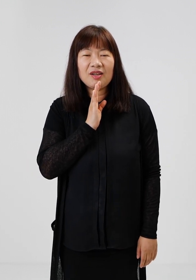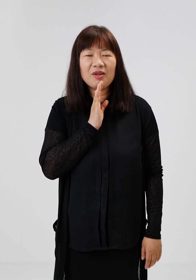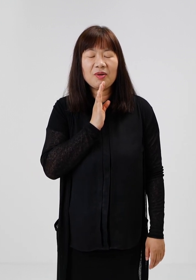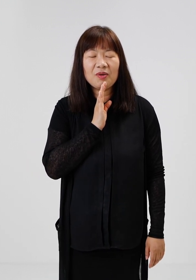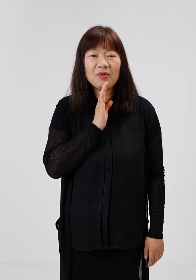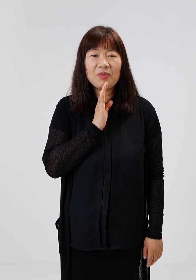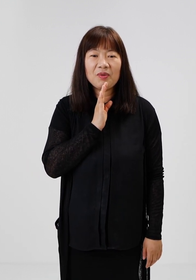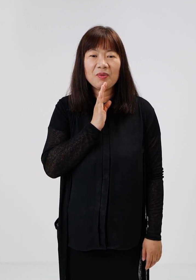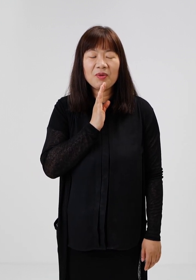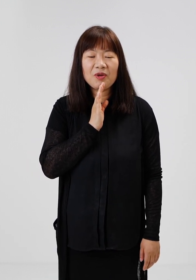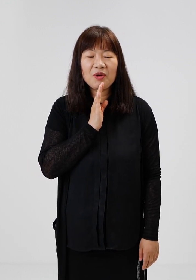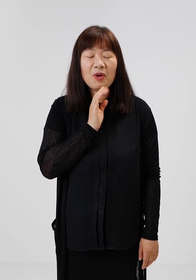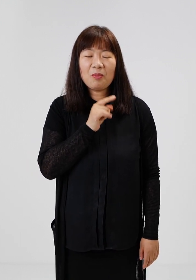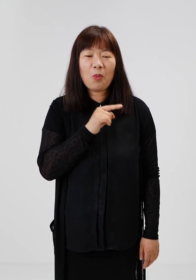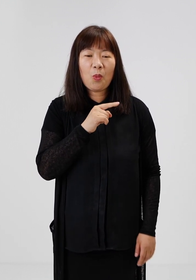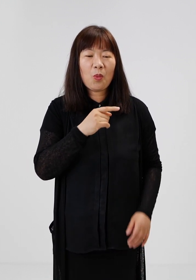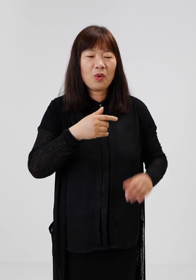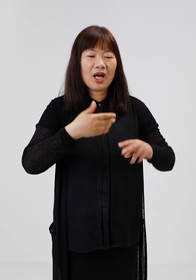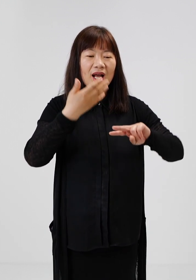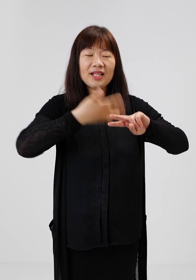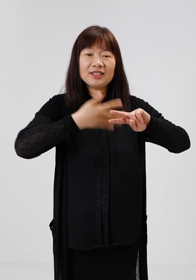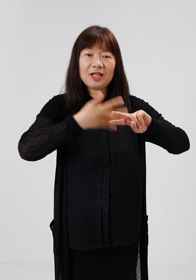보고 키득키득거리고